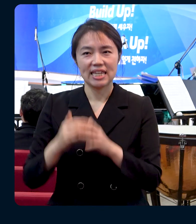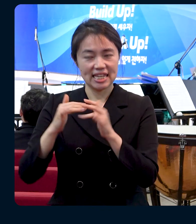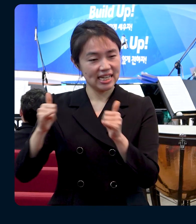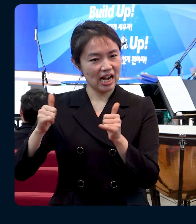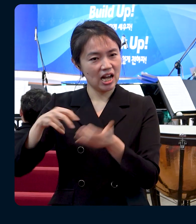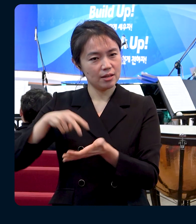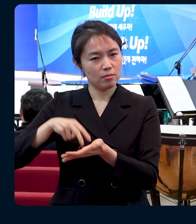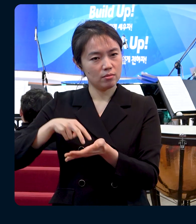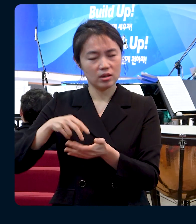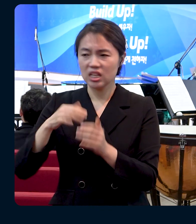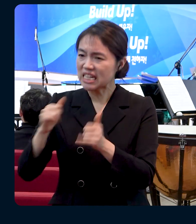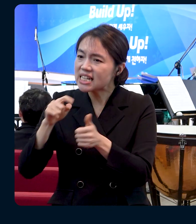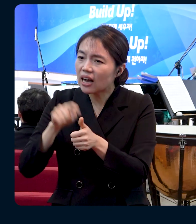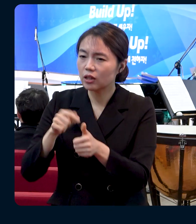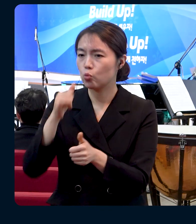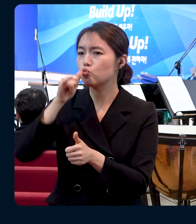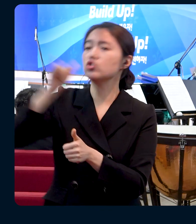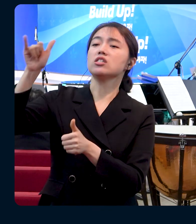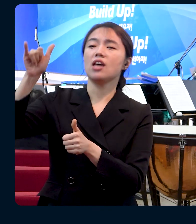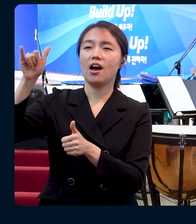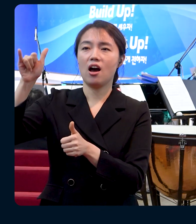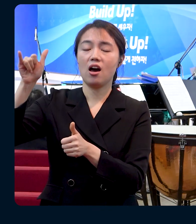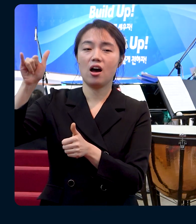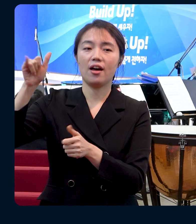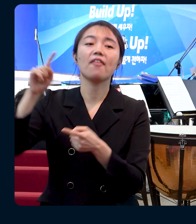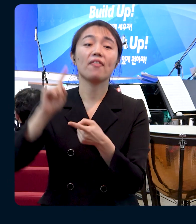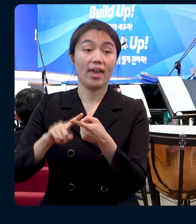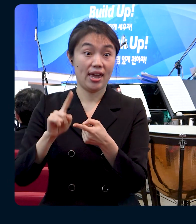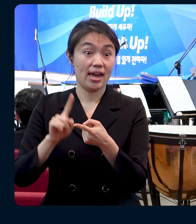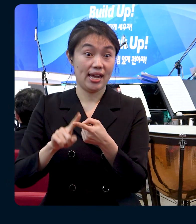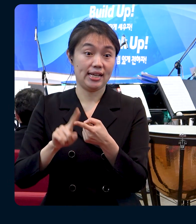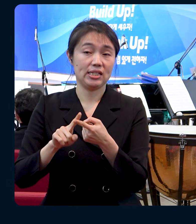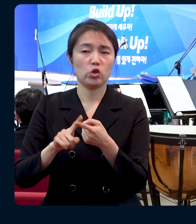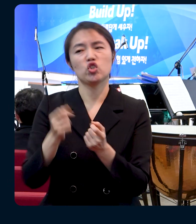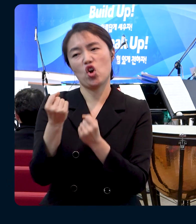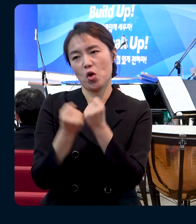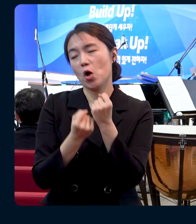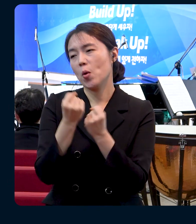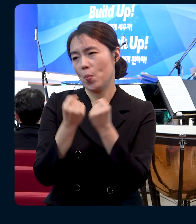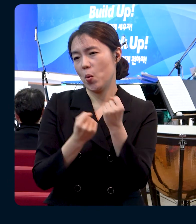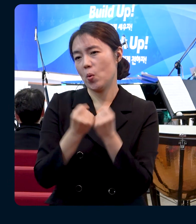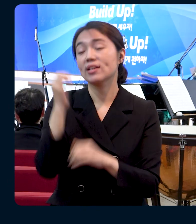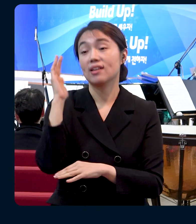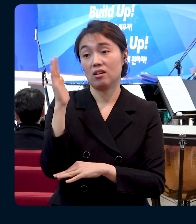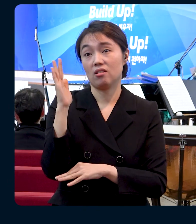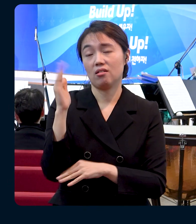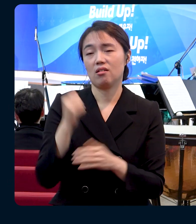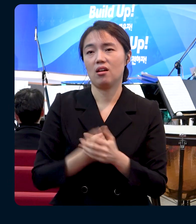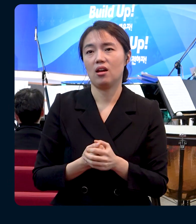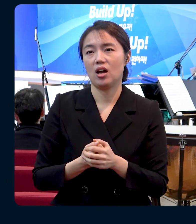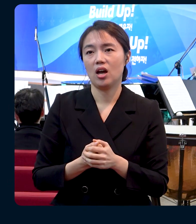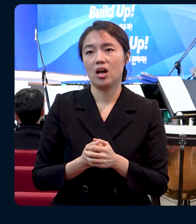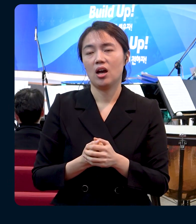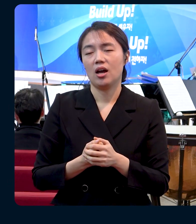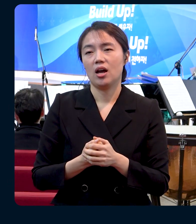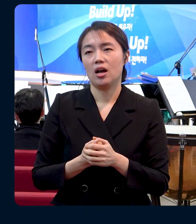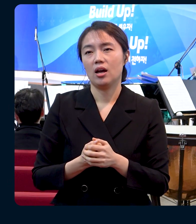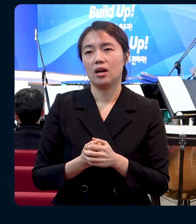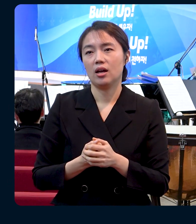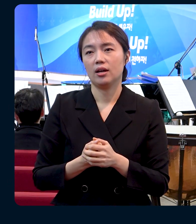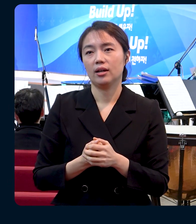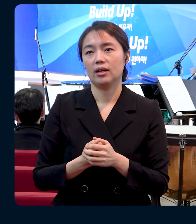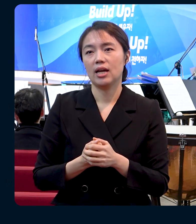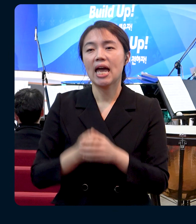사상, 인간의 위대함을 얘기했던 사람 아니에요. 근데 그 인간의 권력 의지를 강조한 니체의